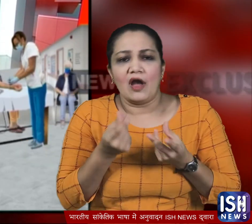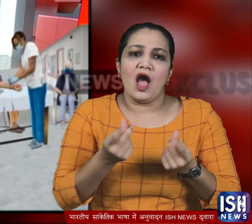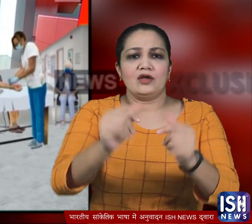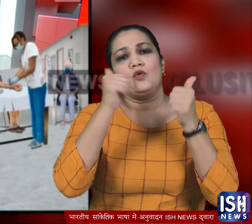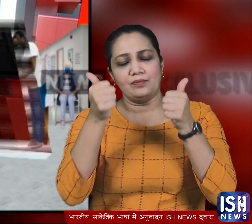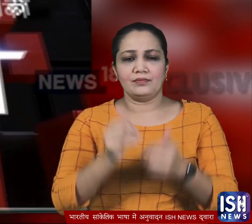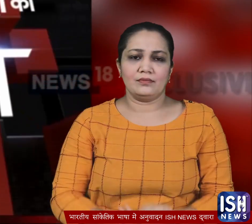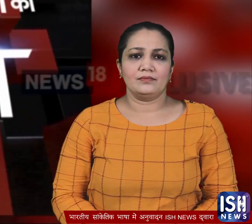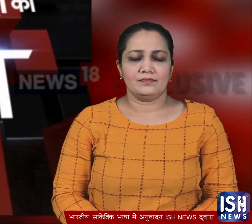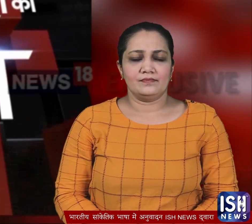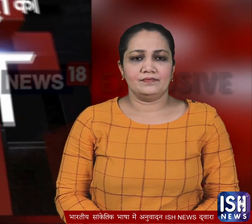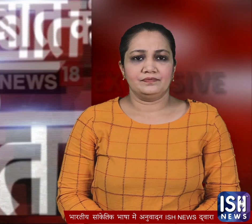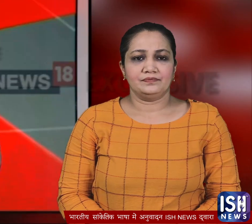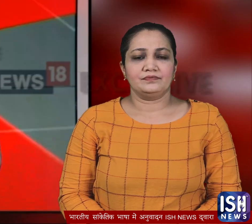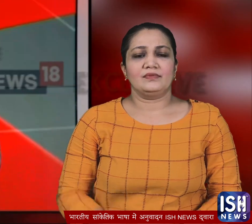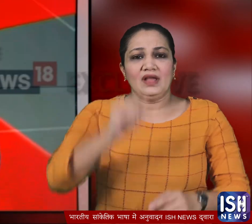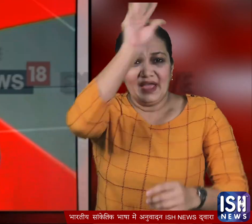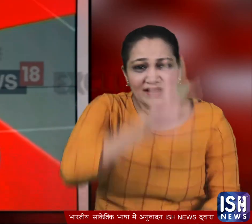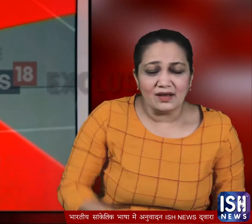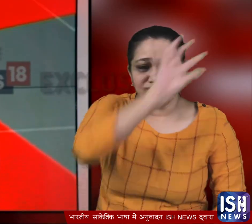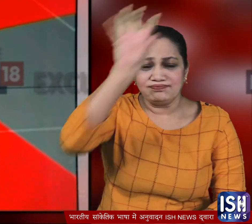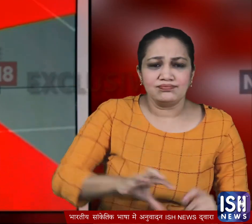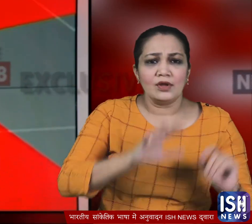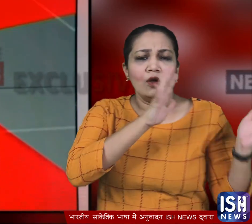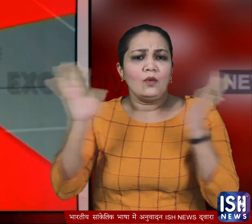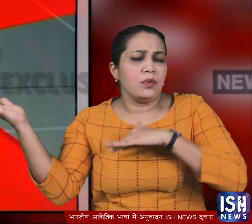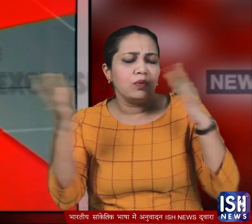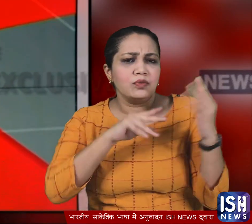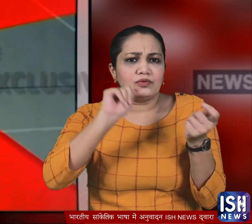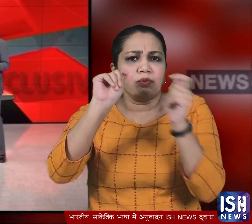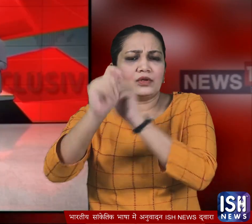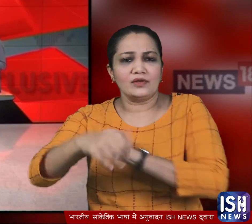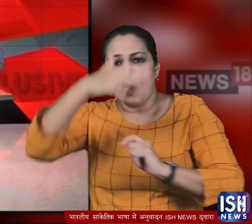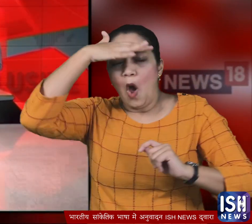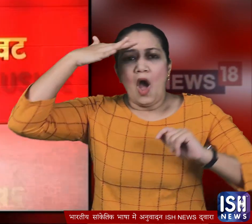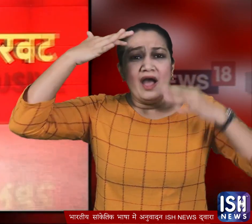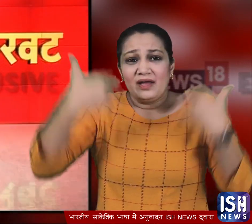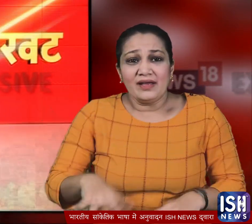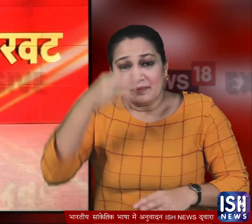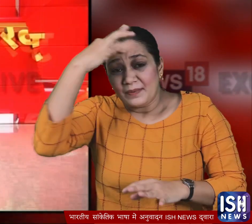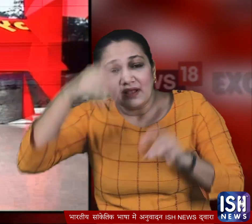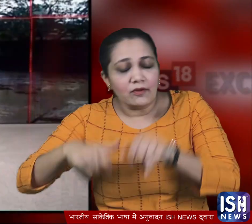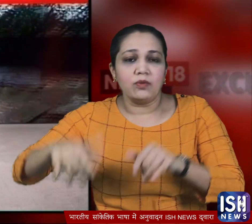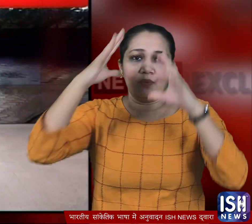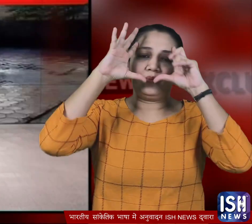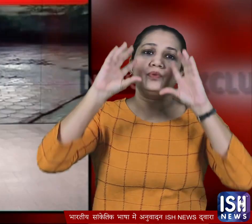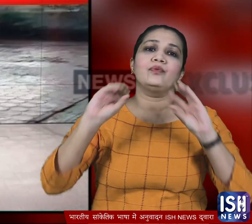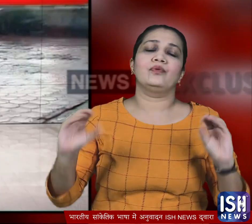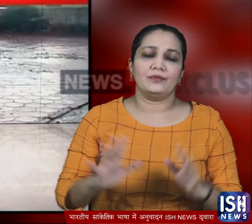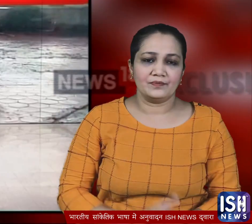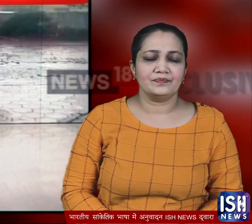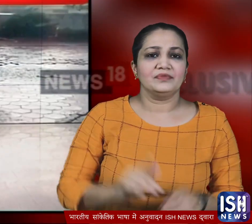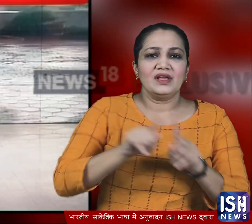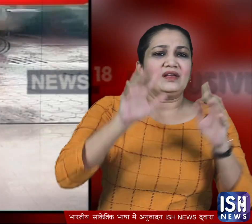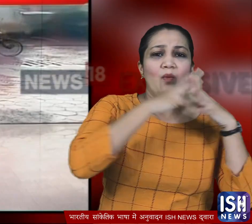भी तेज हो जाएगा। देश के कुछ राज्यों में मौसम का मिजाज बदलने से गर्मी से परेशान लोगों को राहत मिली। मौसम विभाग का अनुमान